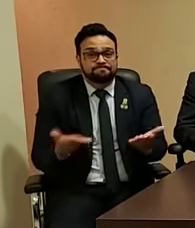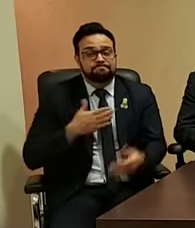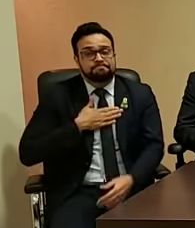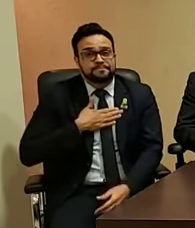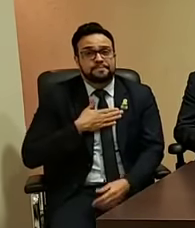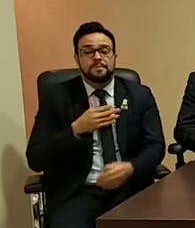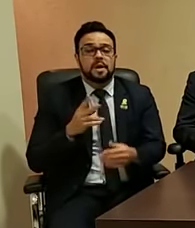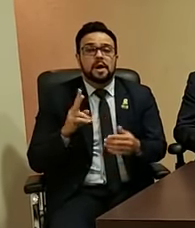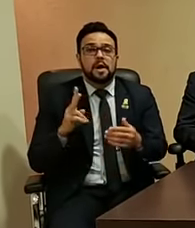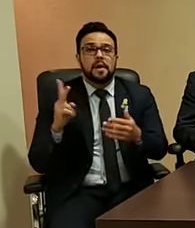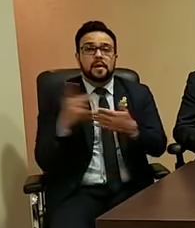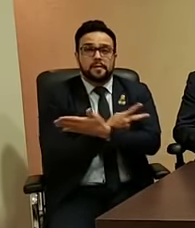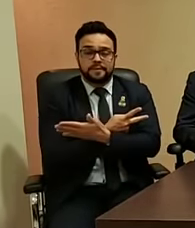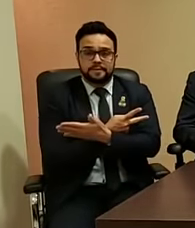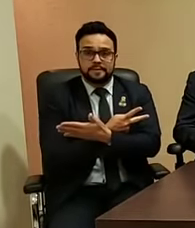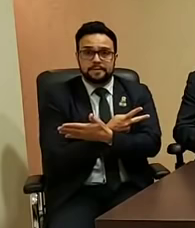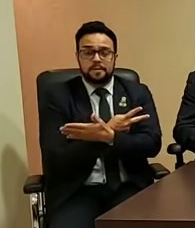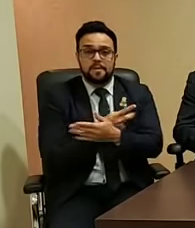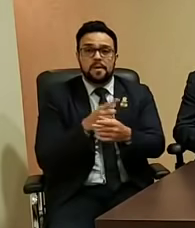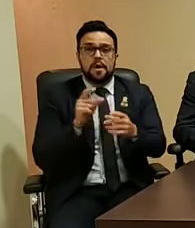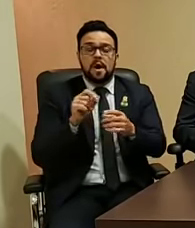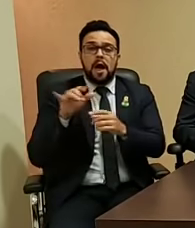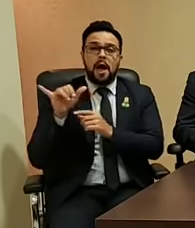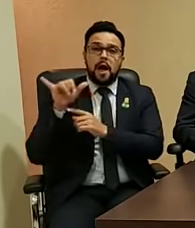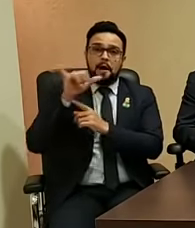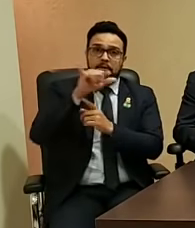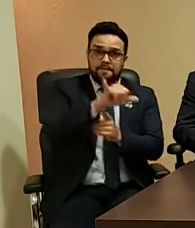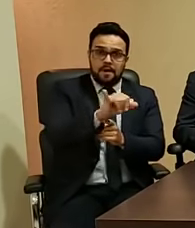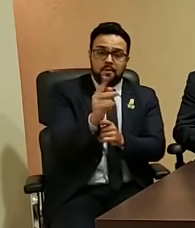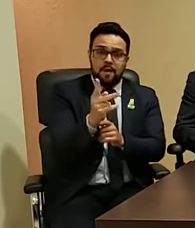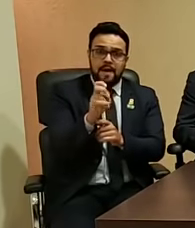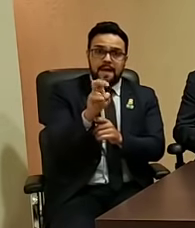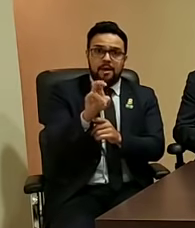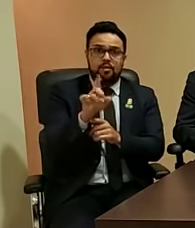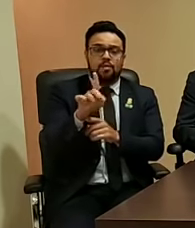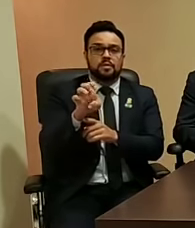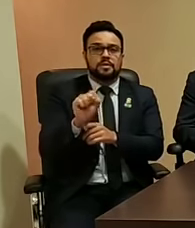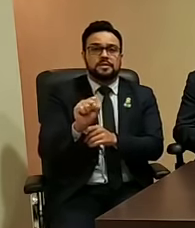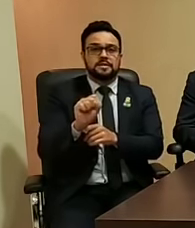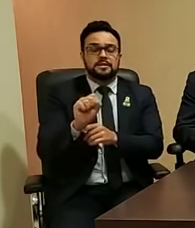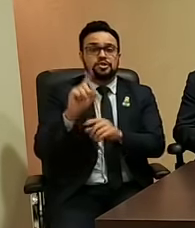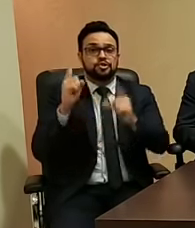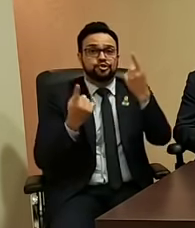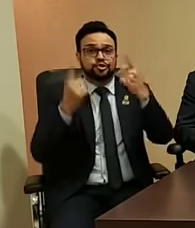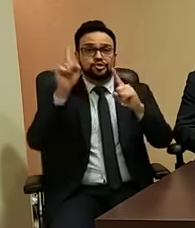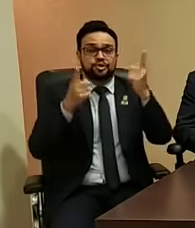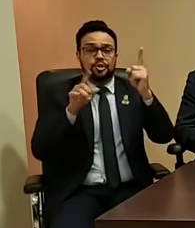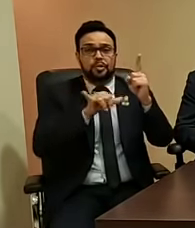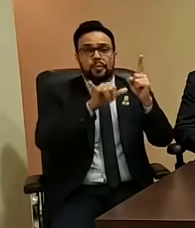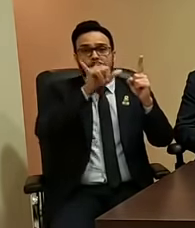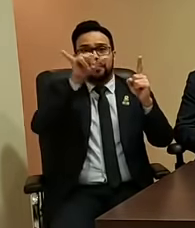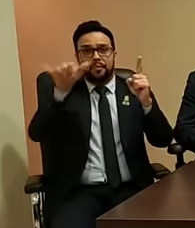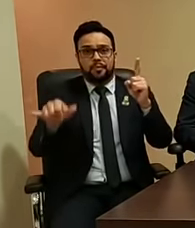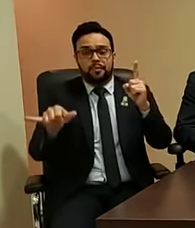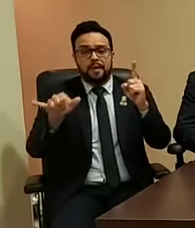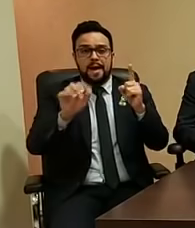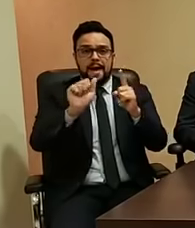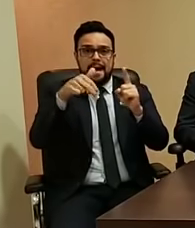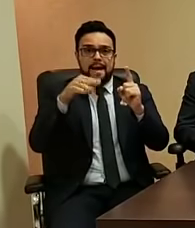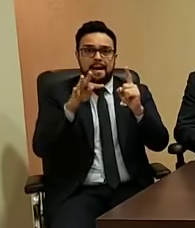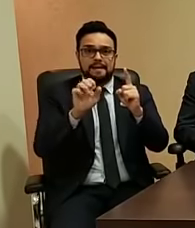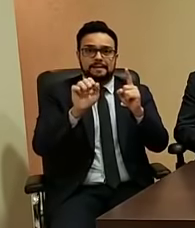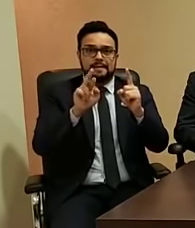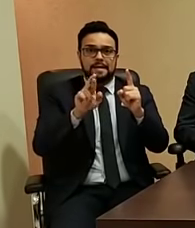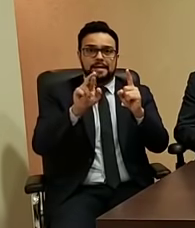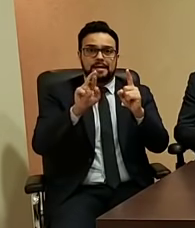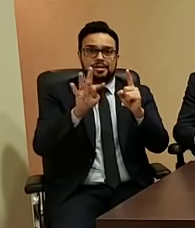lamentavelmente, né, aquele acidente ocorrido com o avião Hércules C-130 do Chile, que estava indo para a Antártica, realmente caiu no